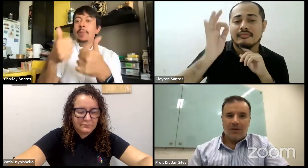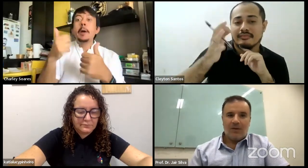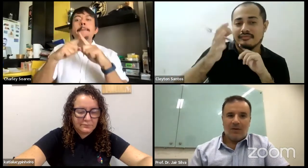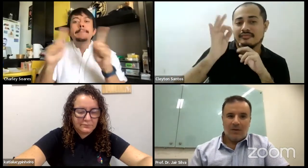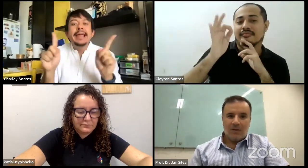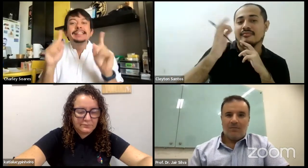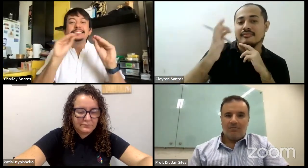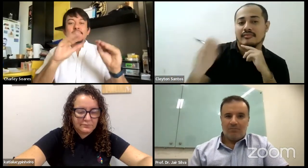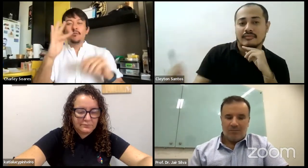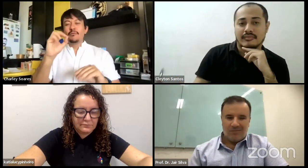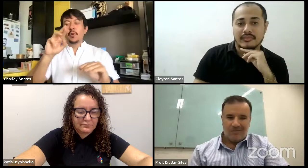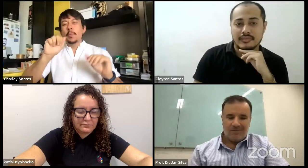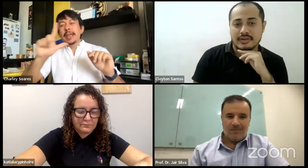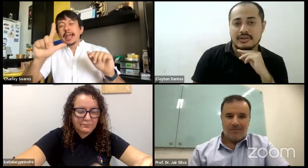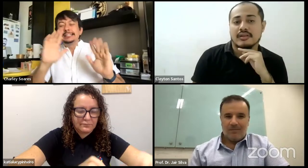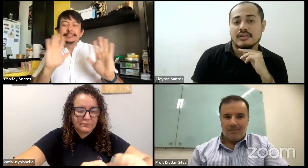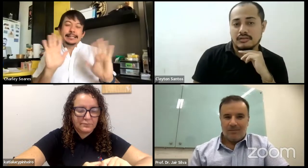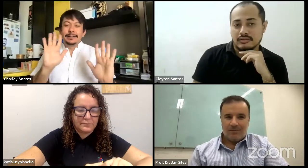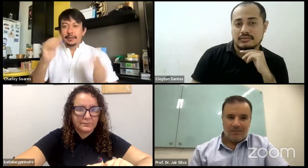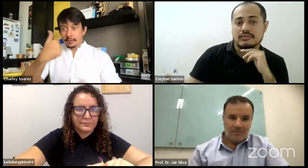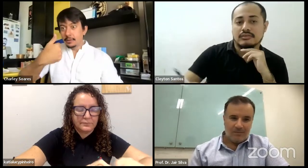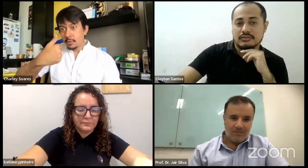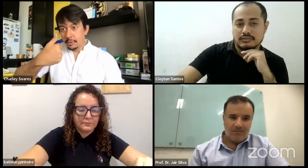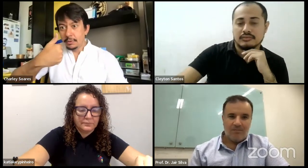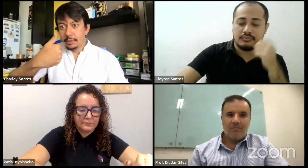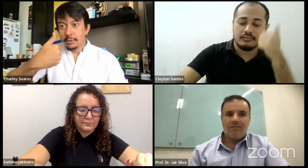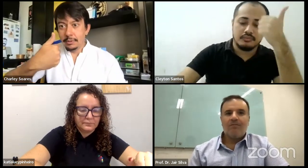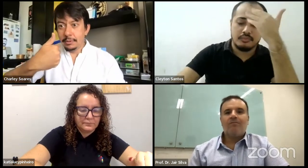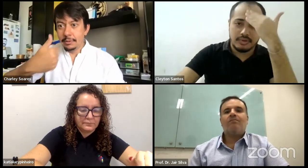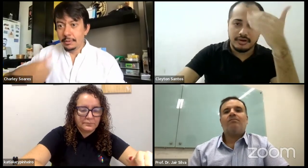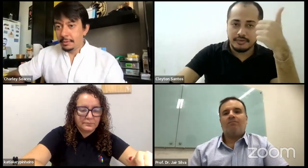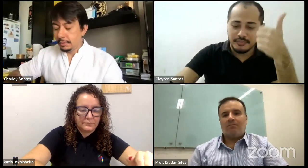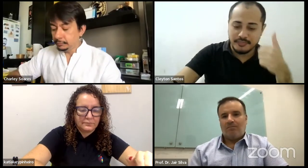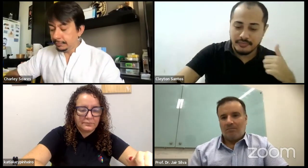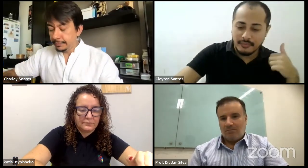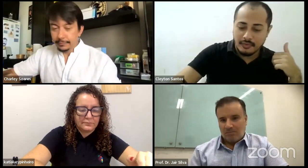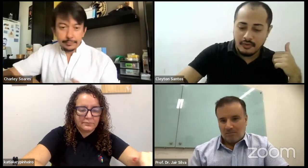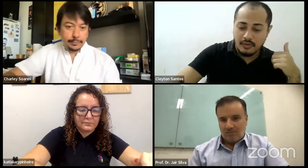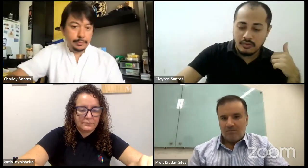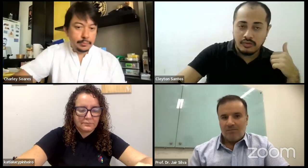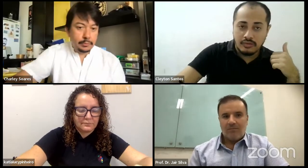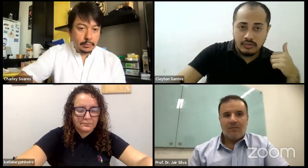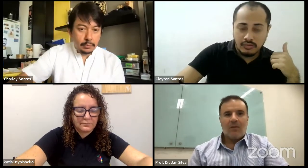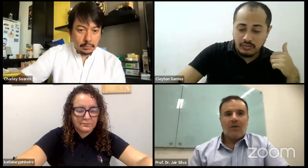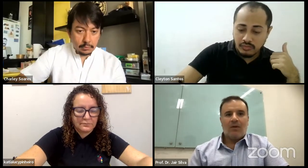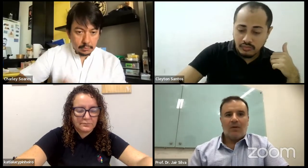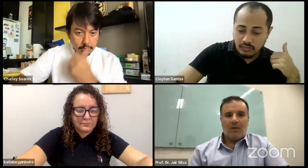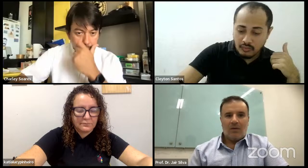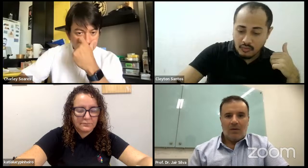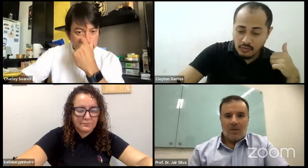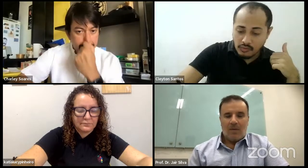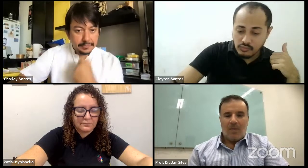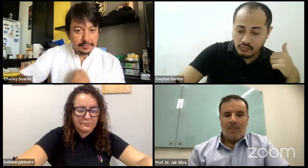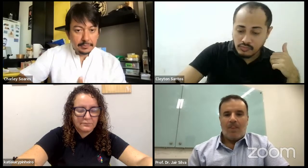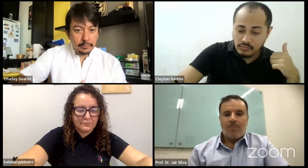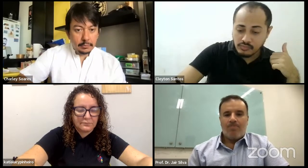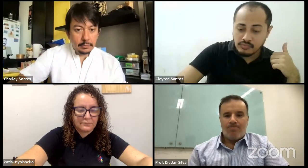você focar mais nisso, na questão da informalidade. Tudo bem? Sim, obrigada.